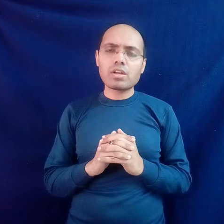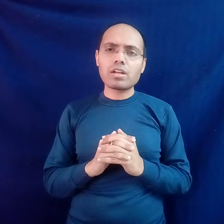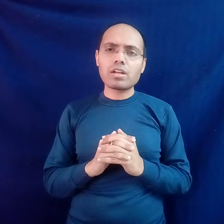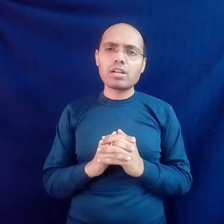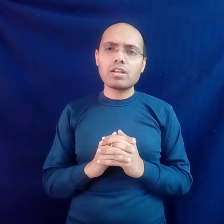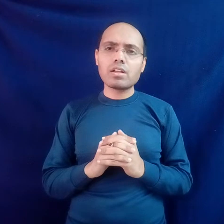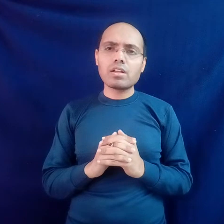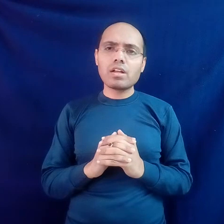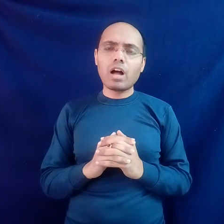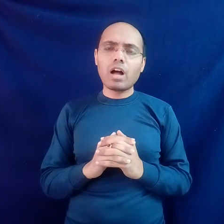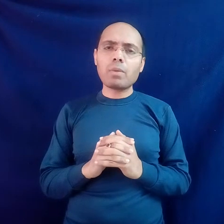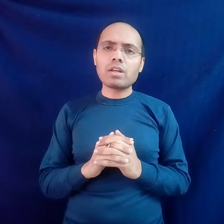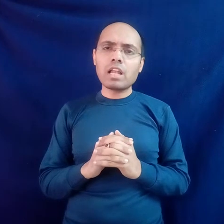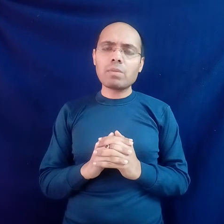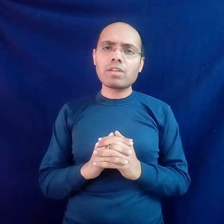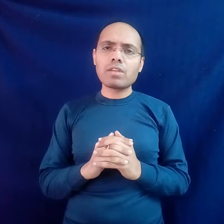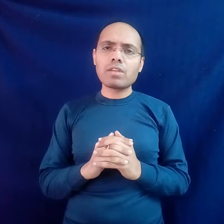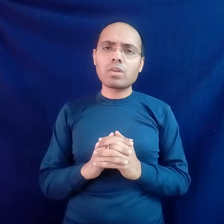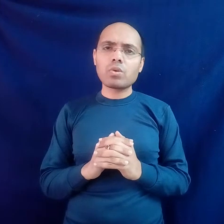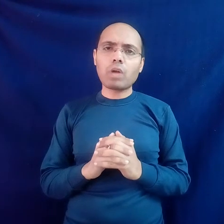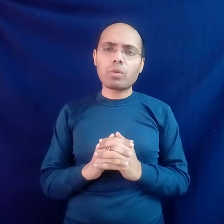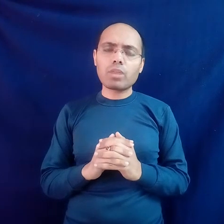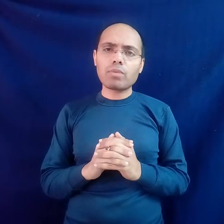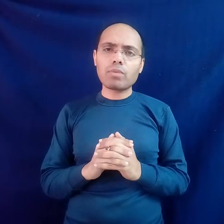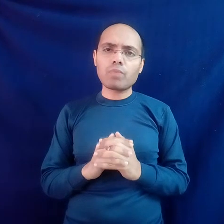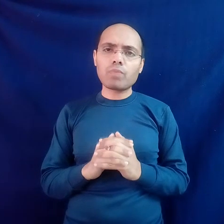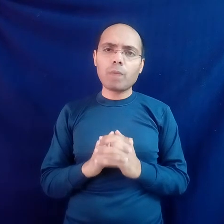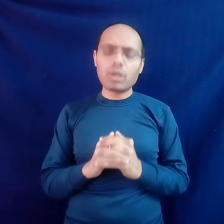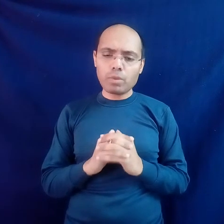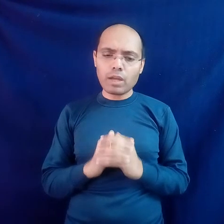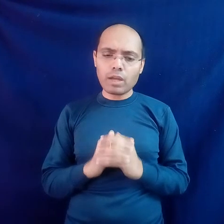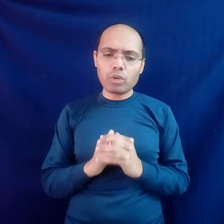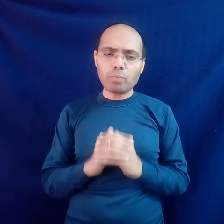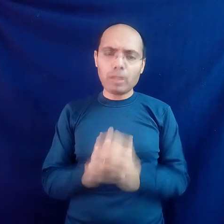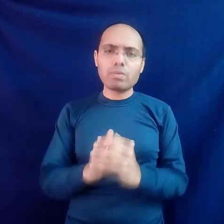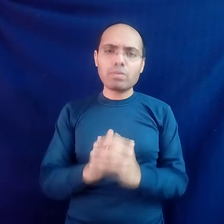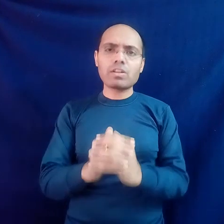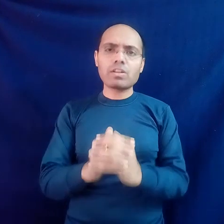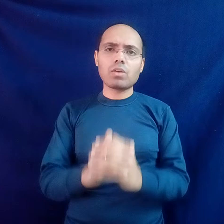है, आप अगर दिल्ली में रहते हो कैनॉट प्लेस में, तो आप कहते हो मैं कैनॉट प्लेस में रहता हूँ,